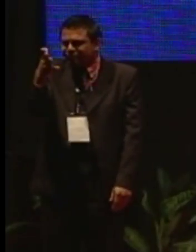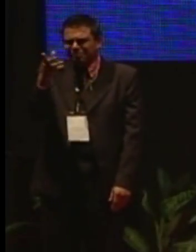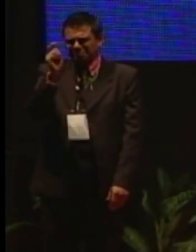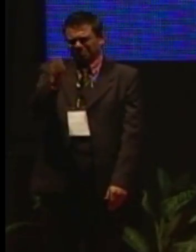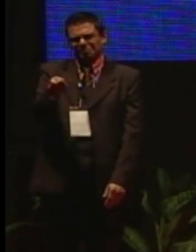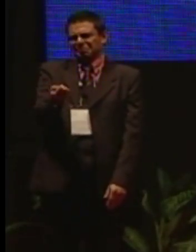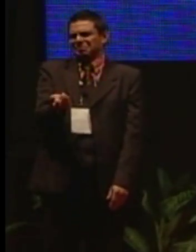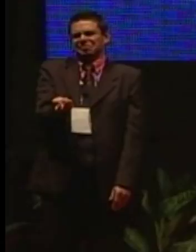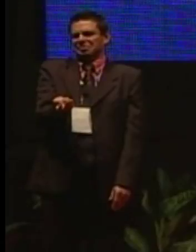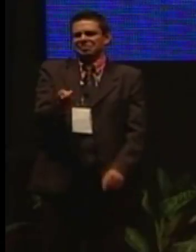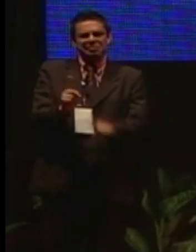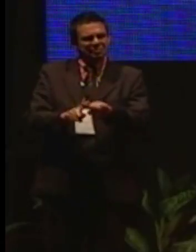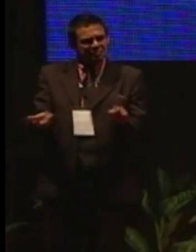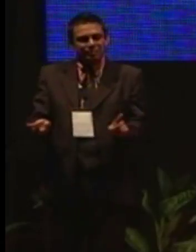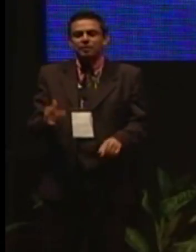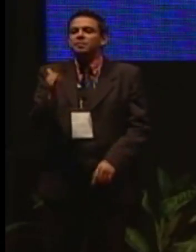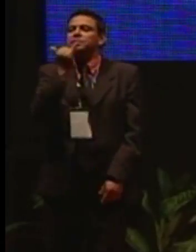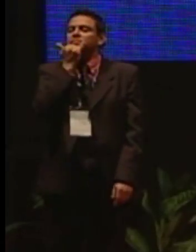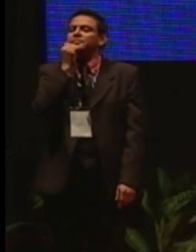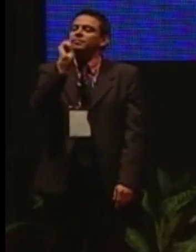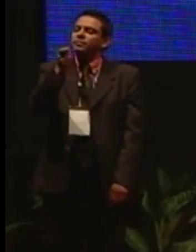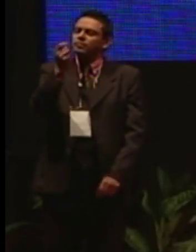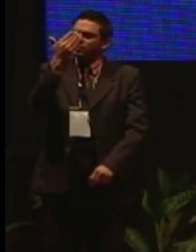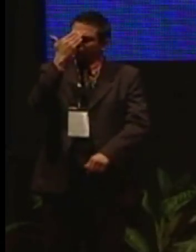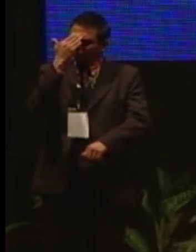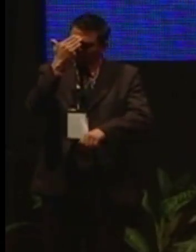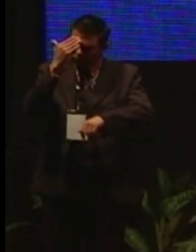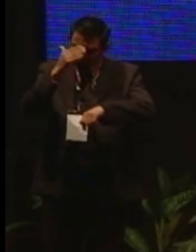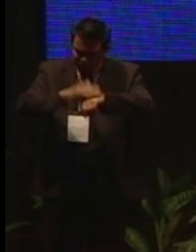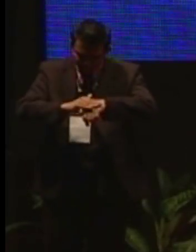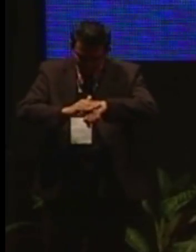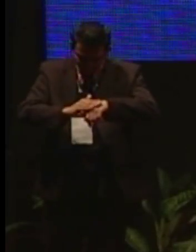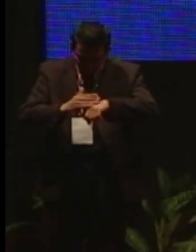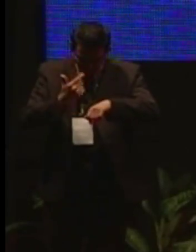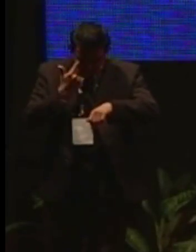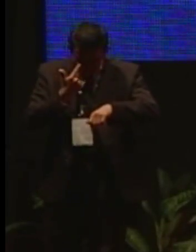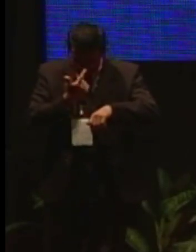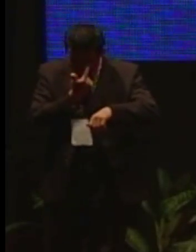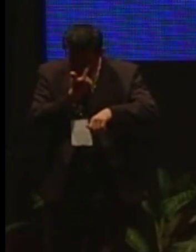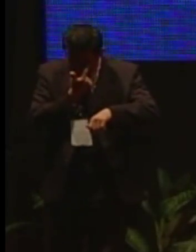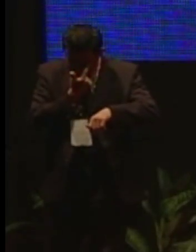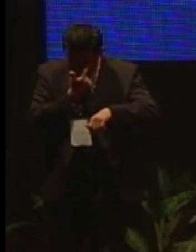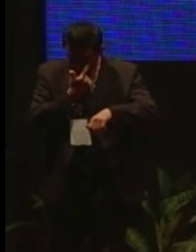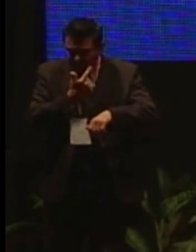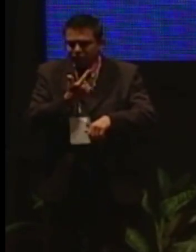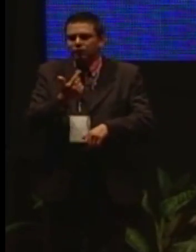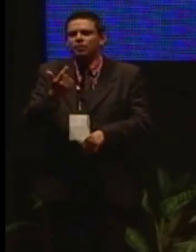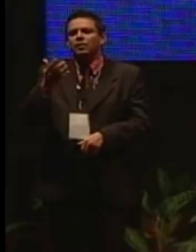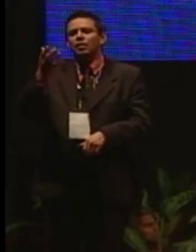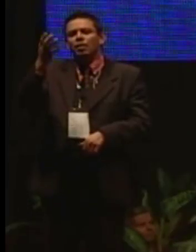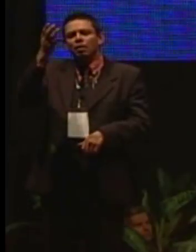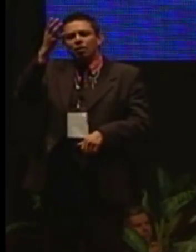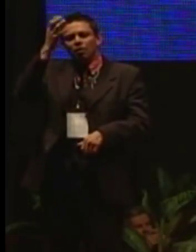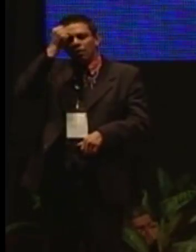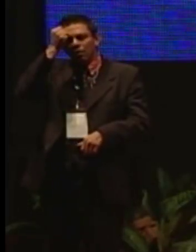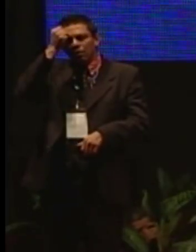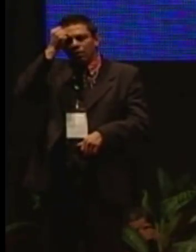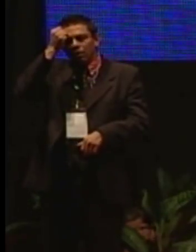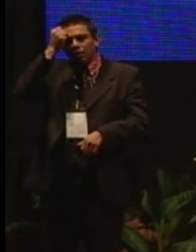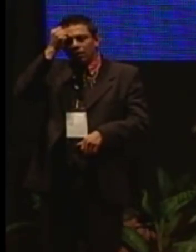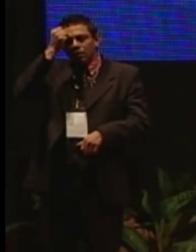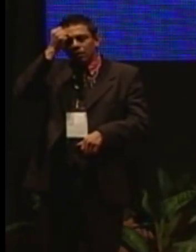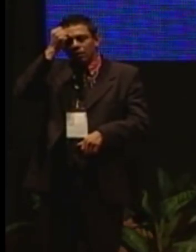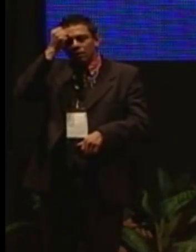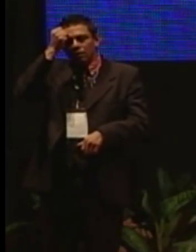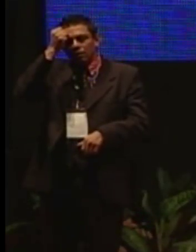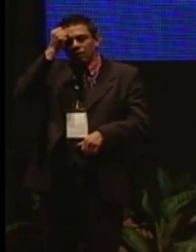Perdón es recordar con otros ojos, y recordar con otros ojos es posible.